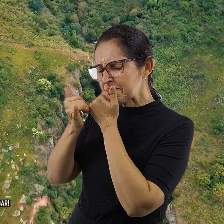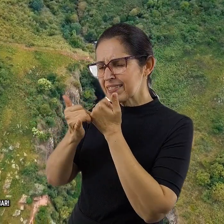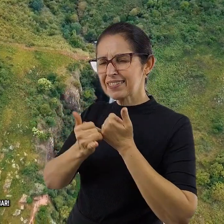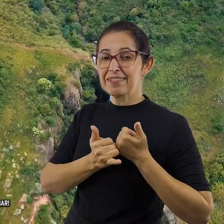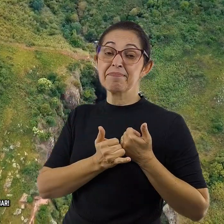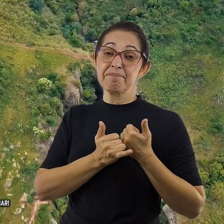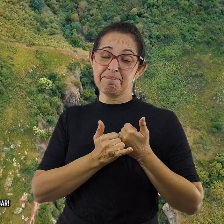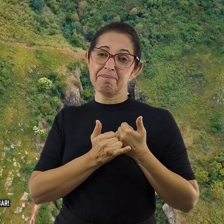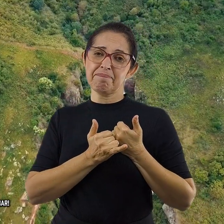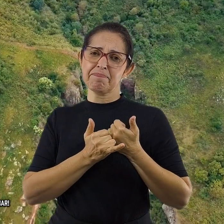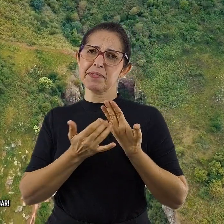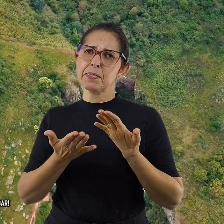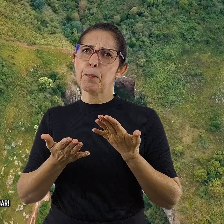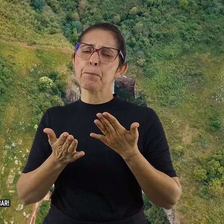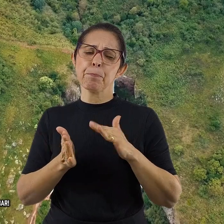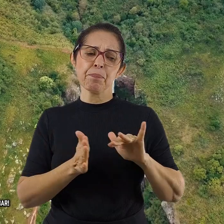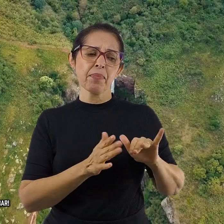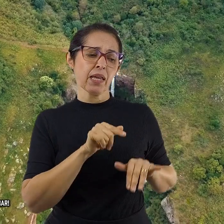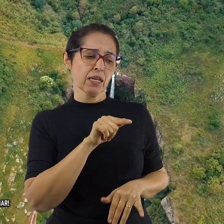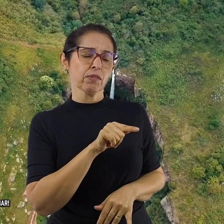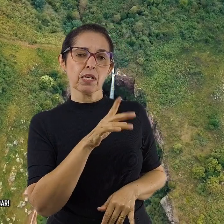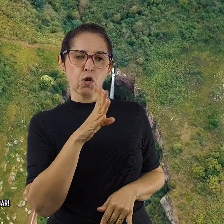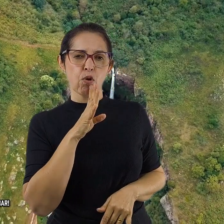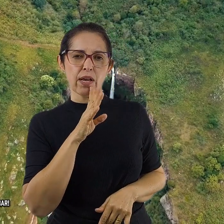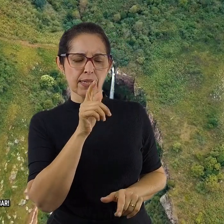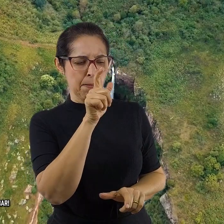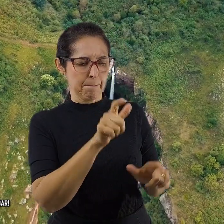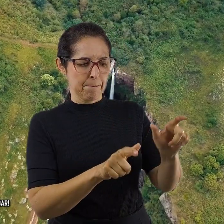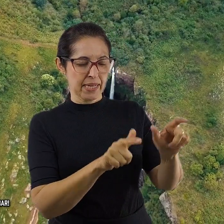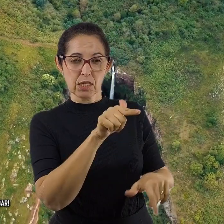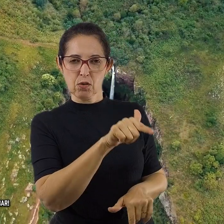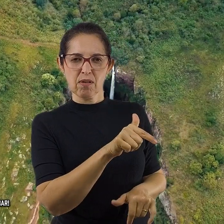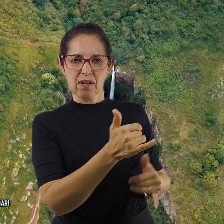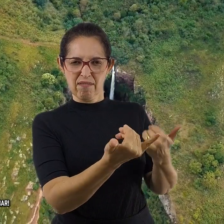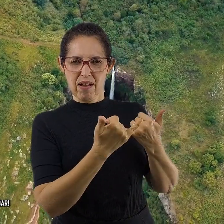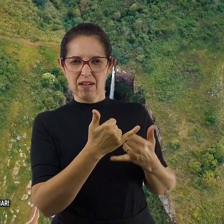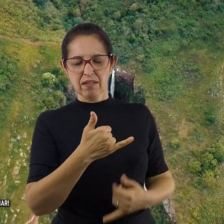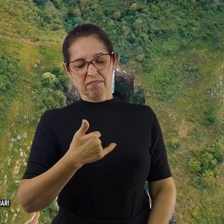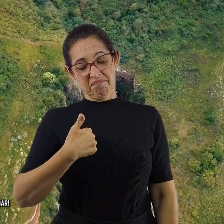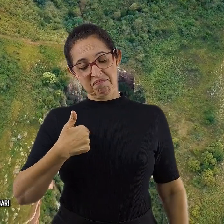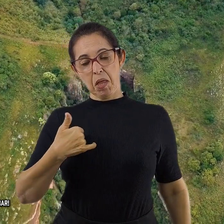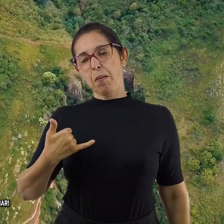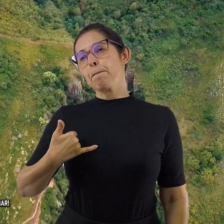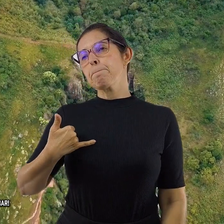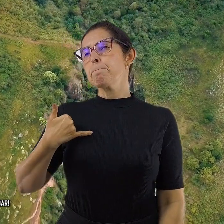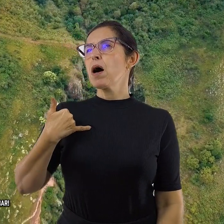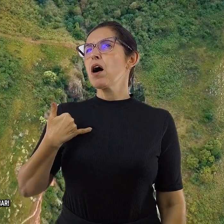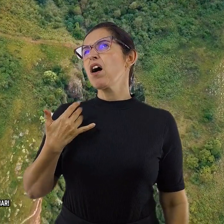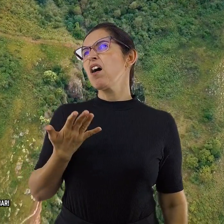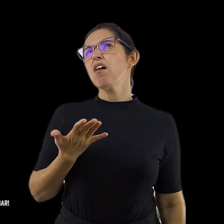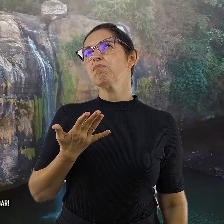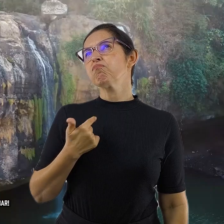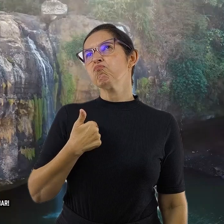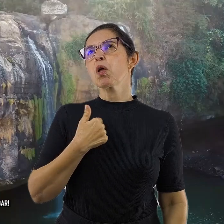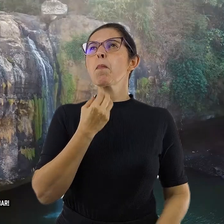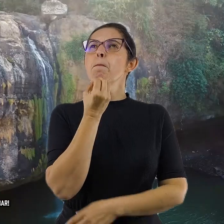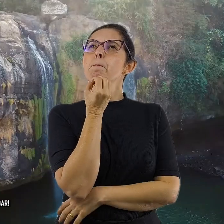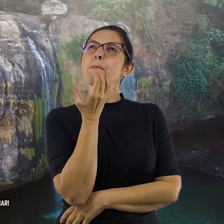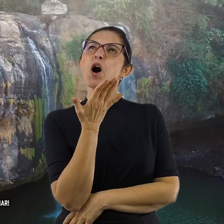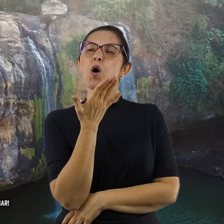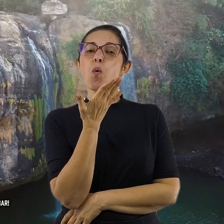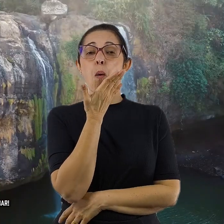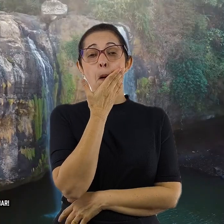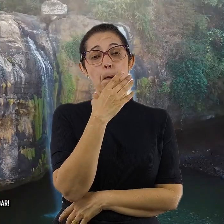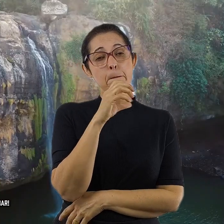religiosa que se baseia naquela história, né? Eu sou bom pai, eu sou boa